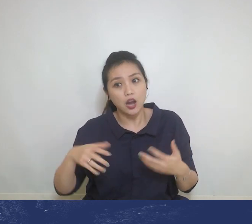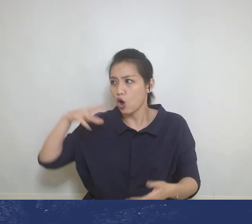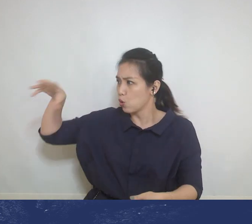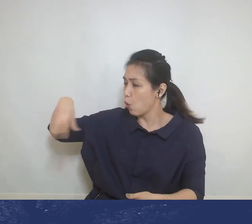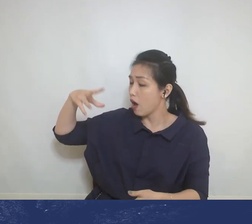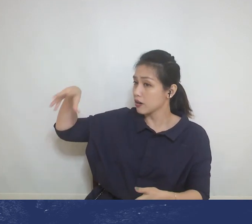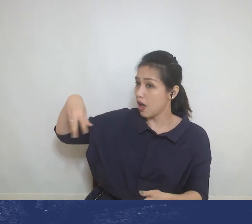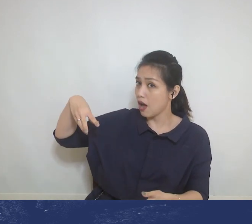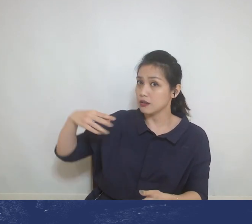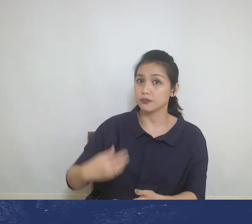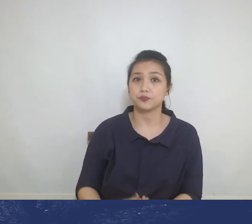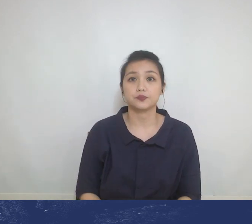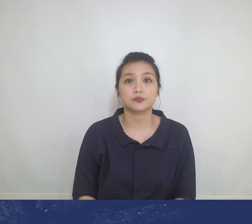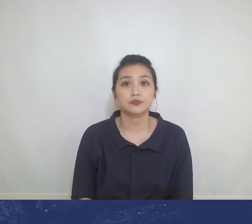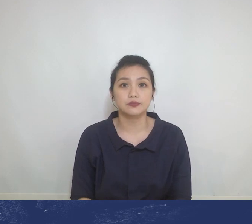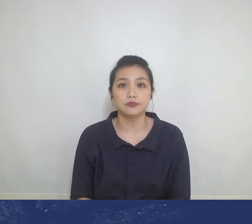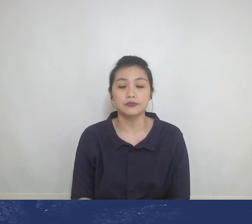jadi dalam keluarga.